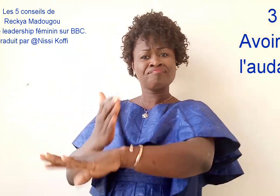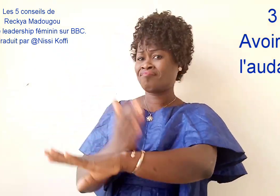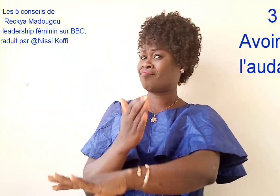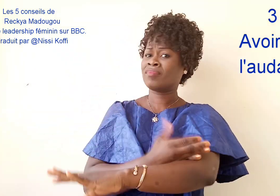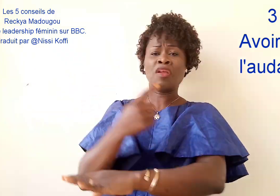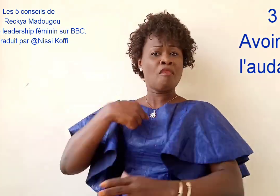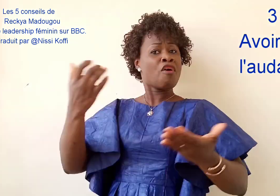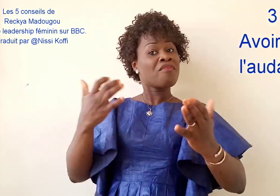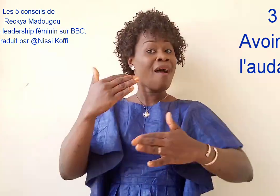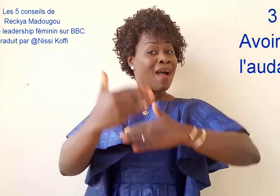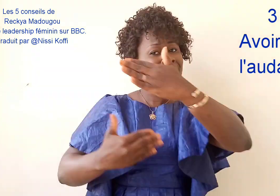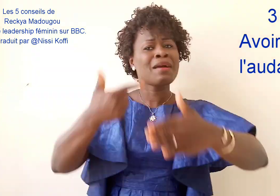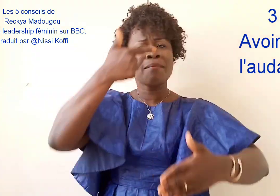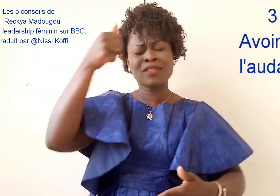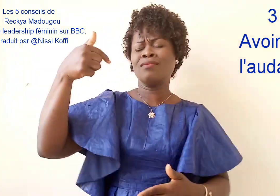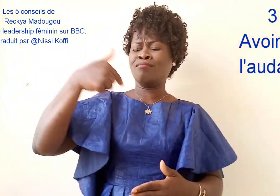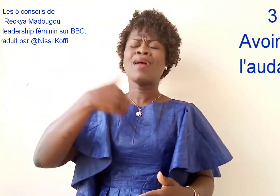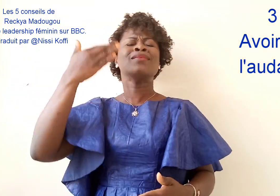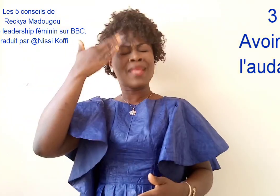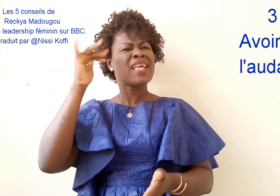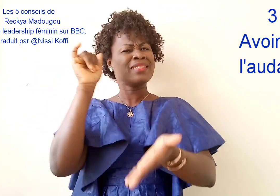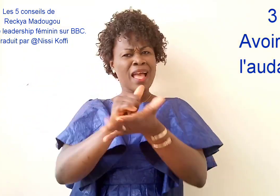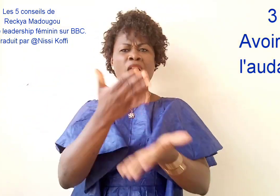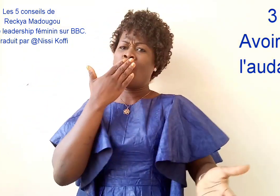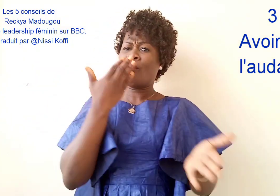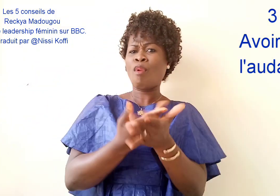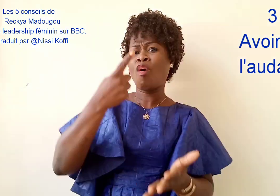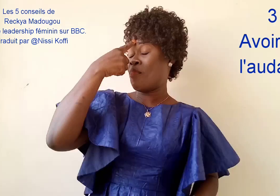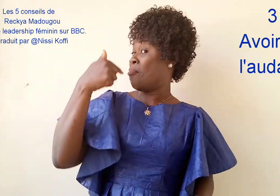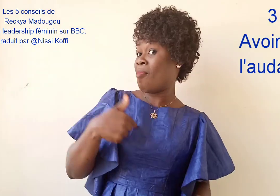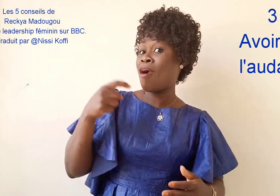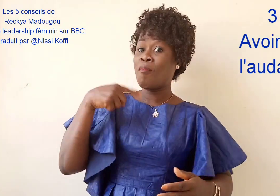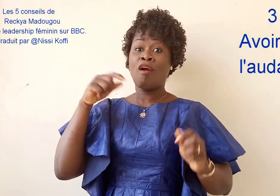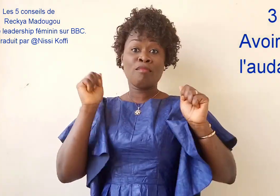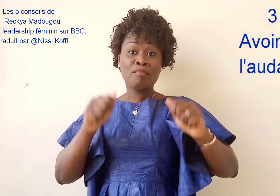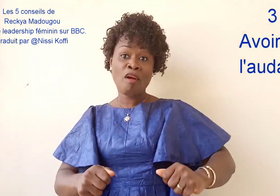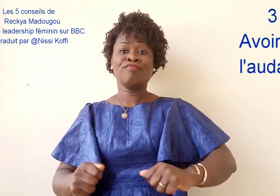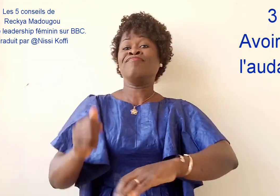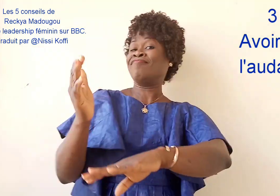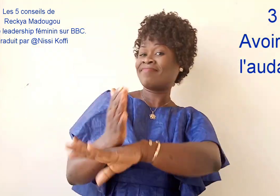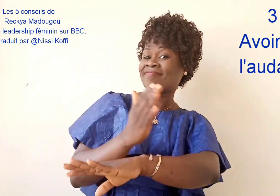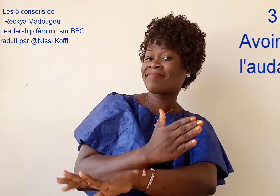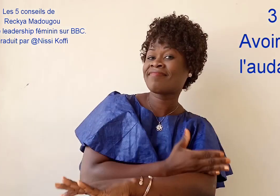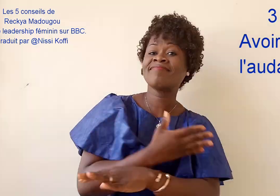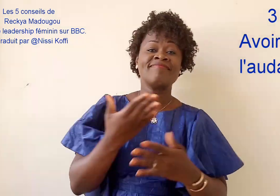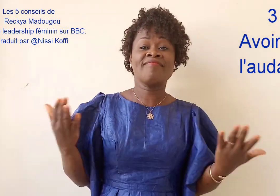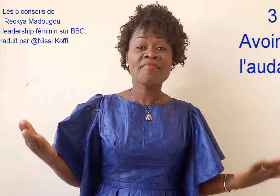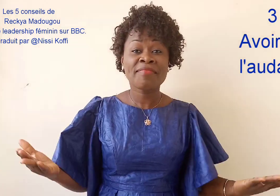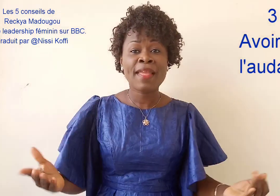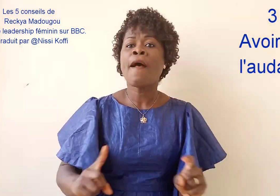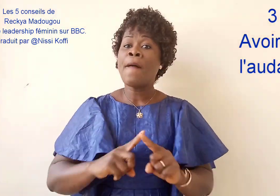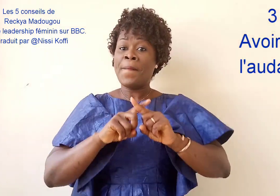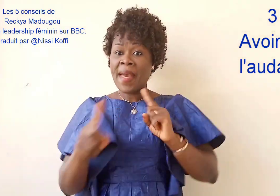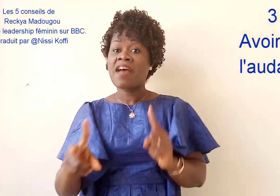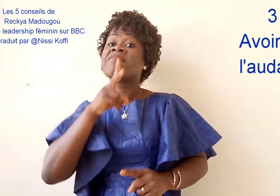par rapport à cette conviction ou par rapport à cet objectif. Et je dois aller de l'avant. Il n'empêche que dans ce parcours, dans ce